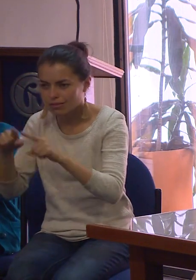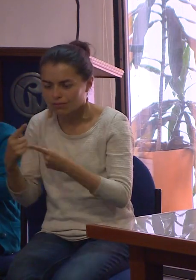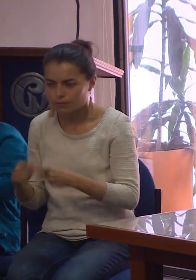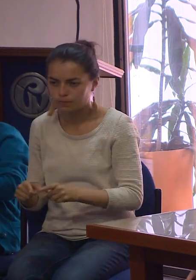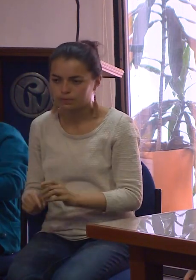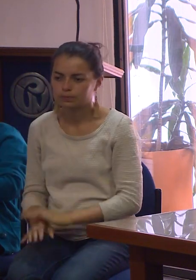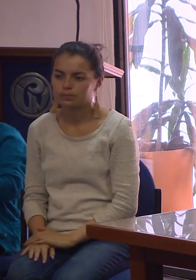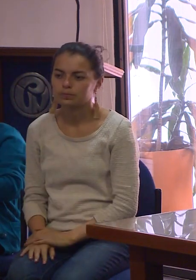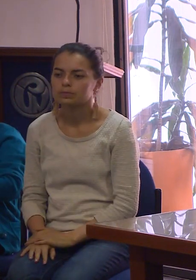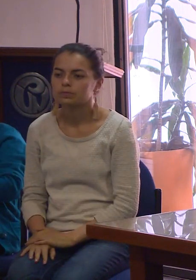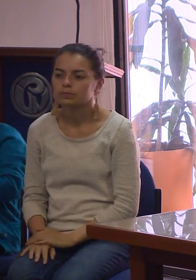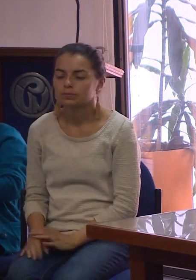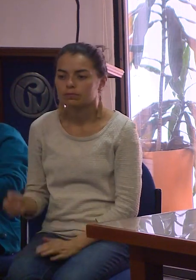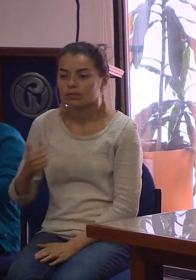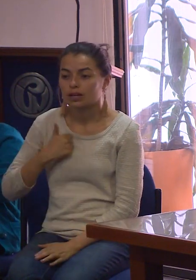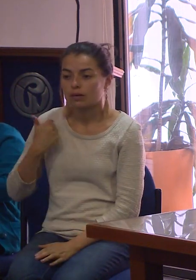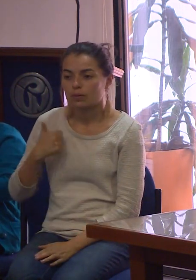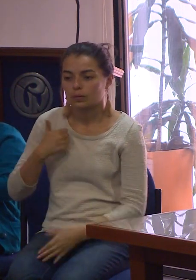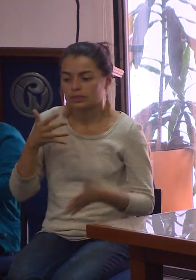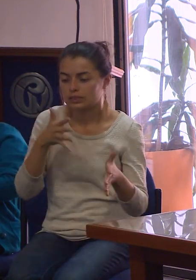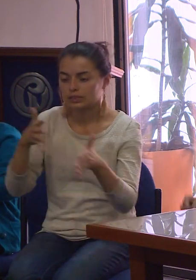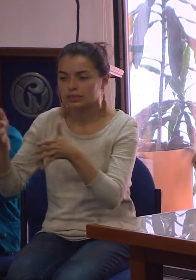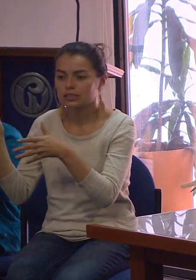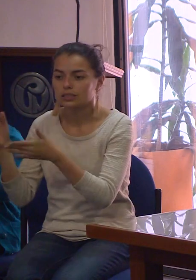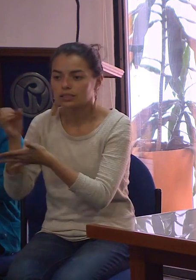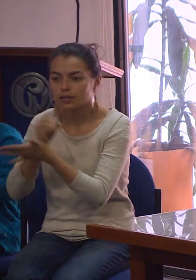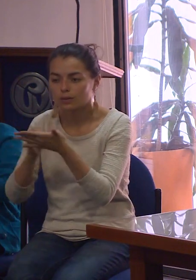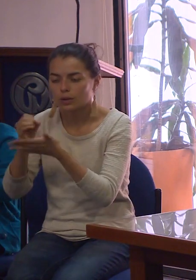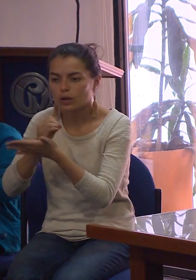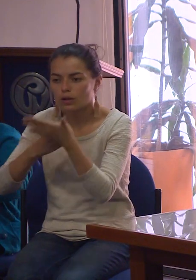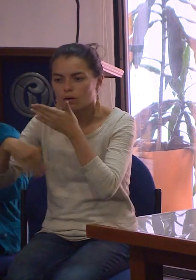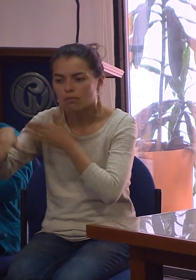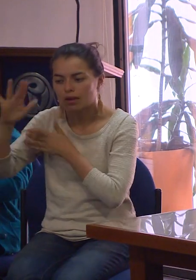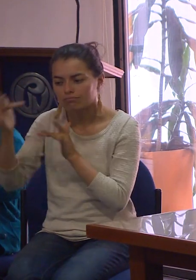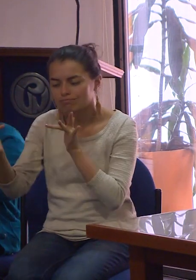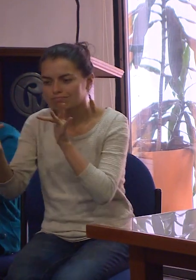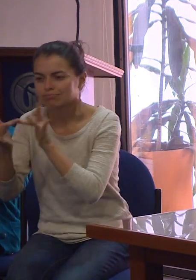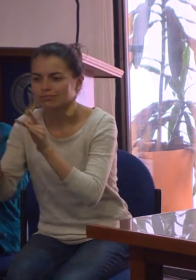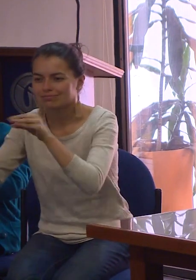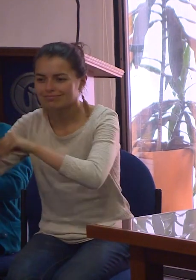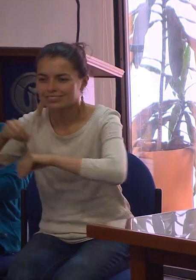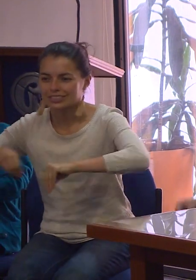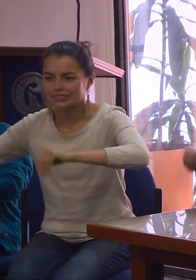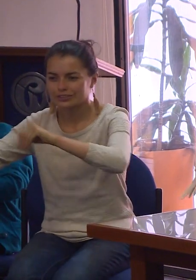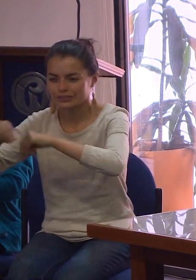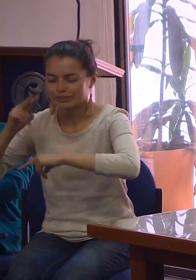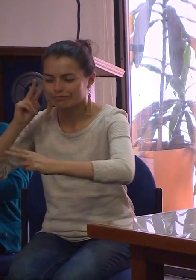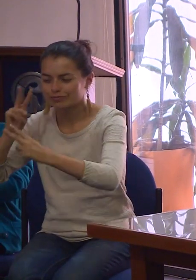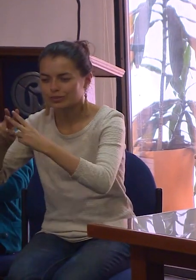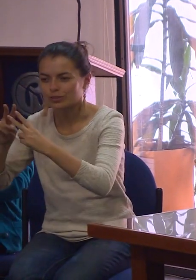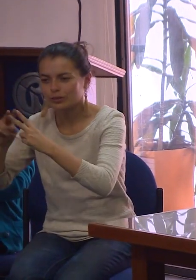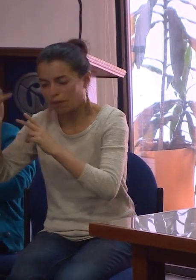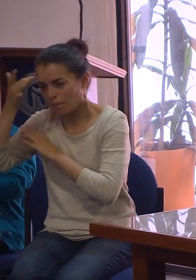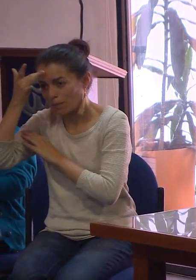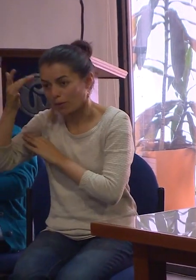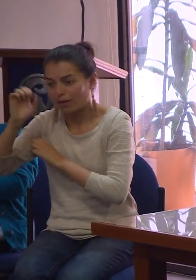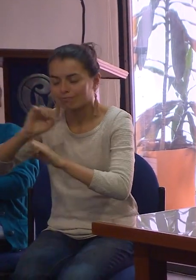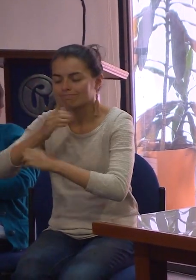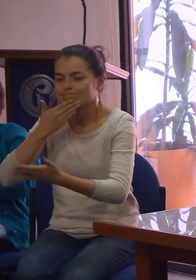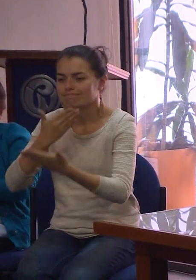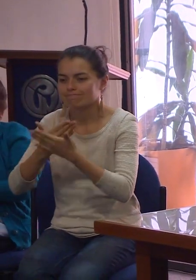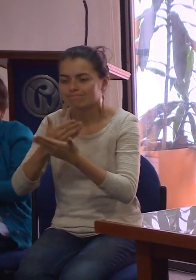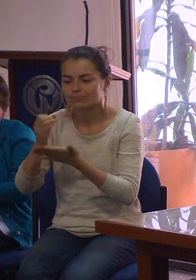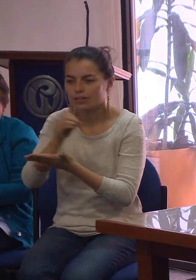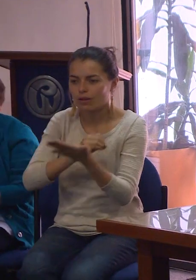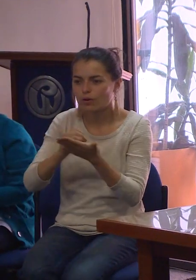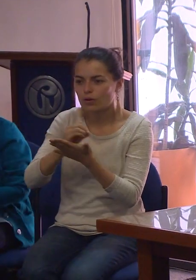Aprovechamos de la enseñanza de la biología en que nos acercamos a los territorios precisamente porque la biología nos da la herramienta